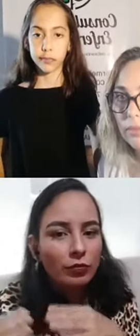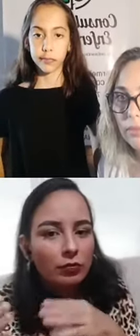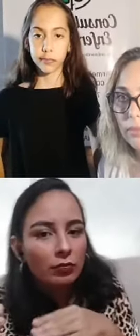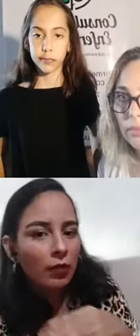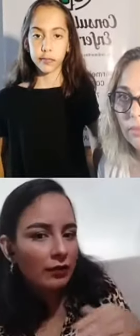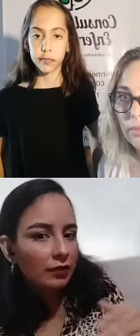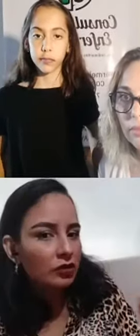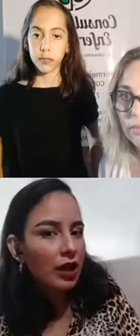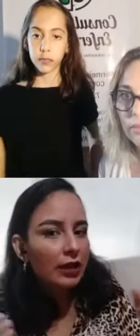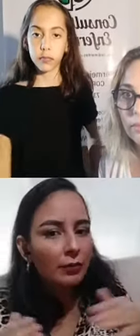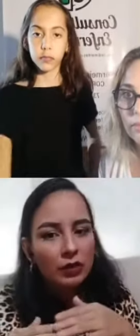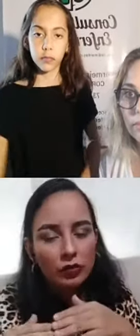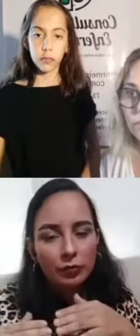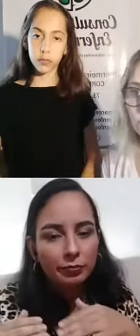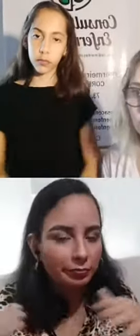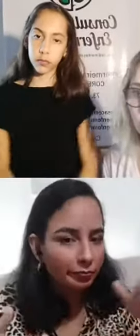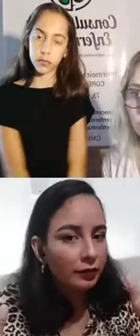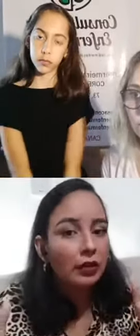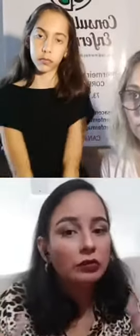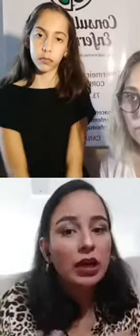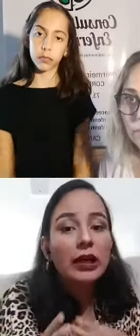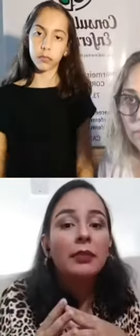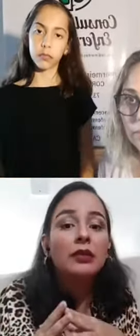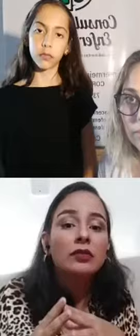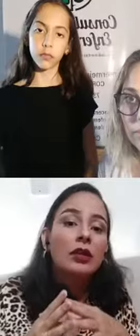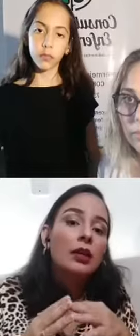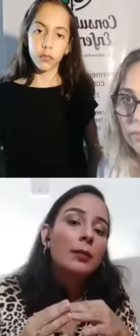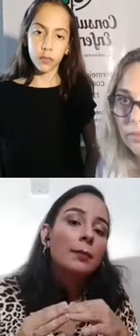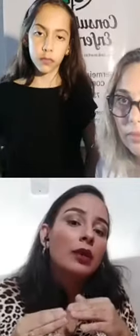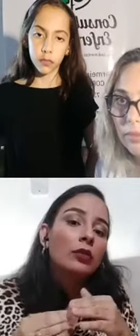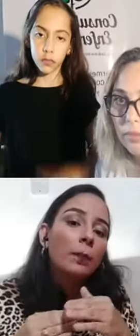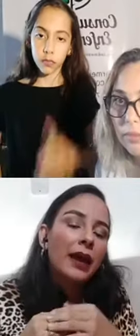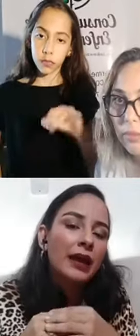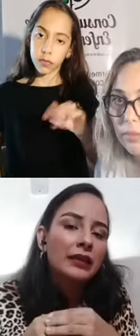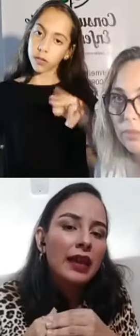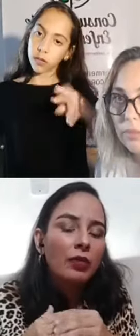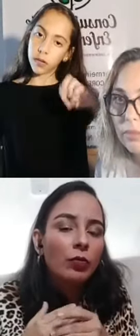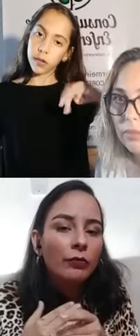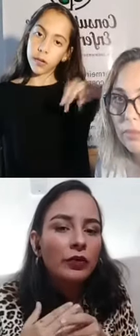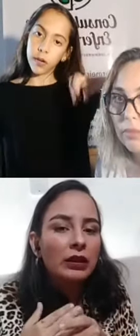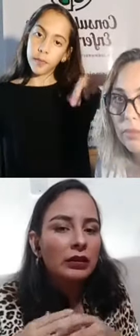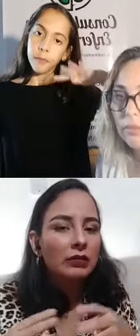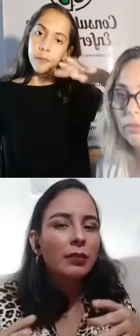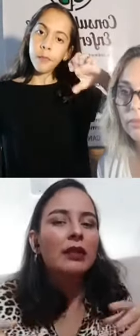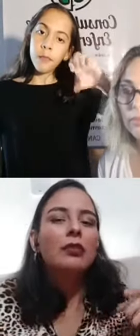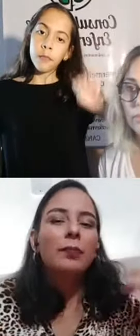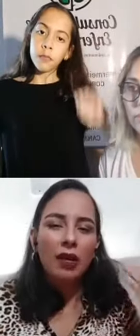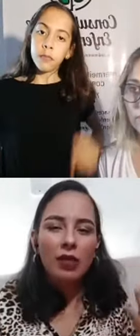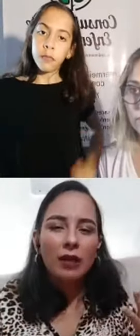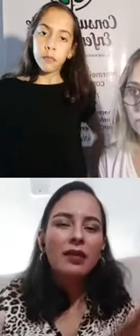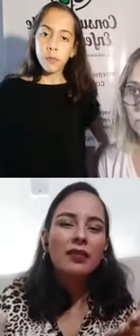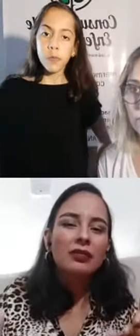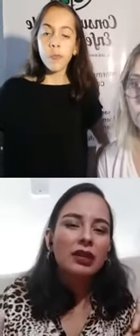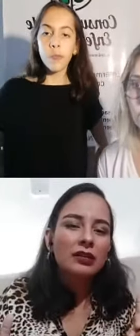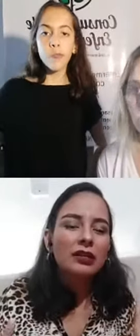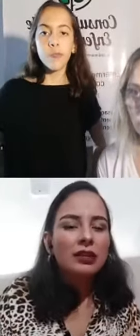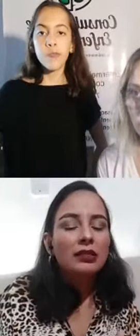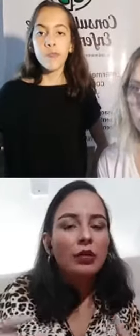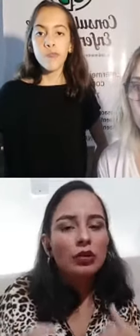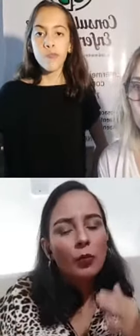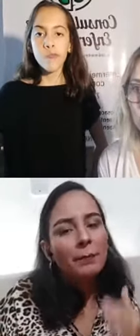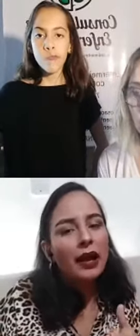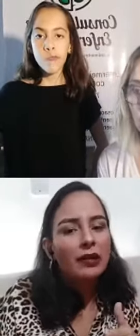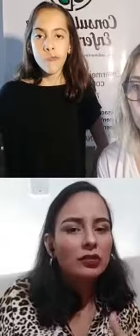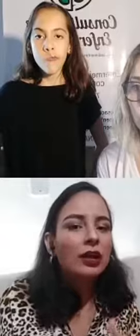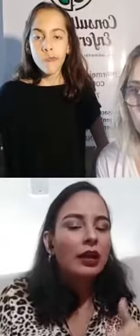faço quase que diariamente, ou se não diariamente, para eu não perder o feeling também e não pirar o cabeção, né? Então